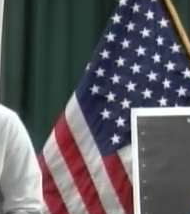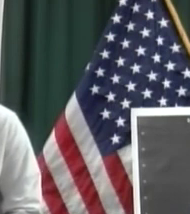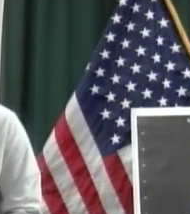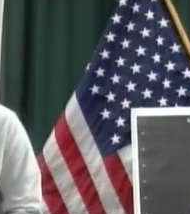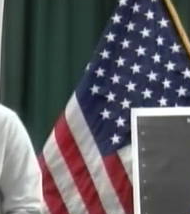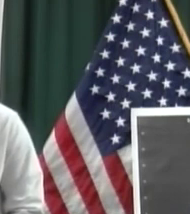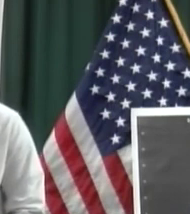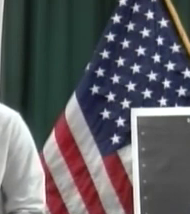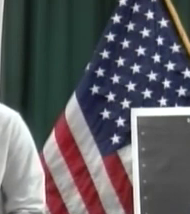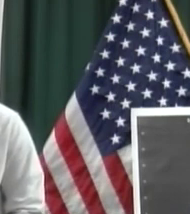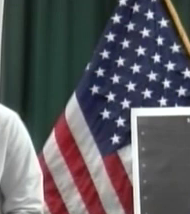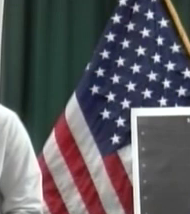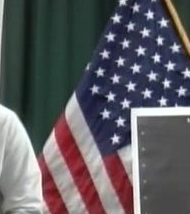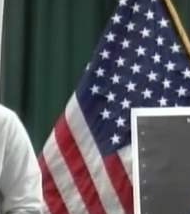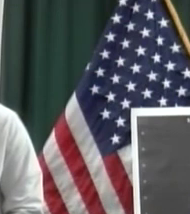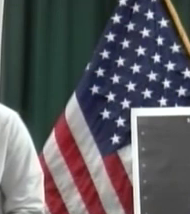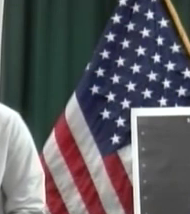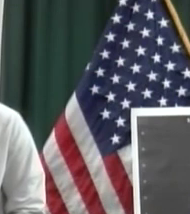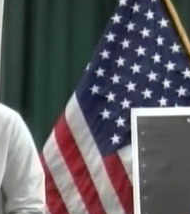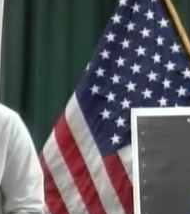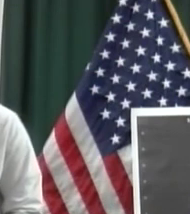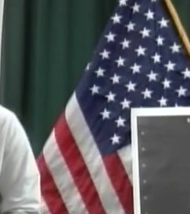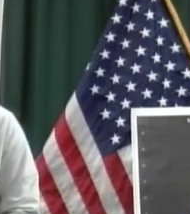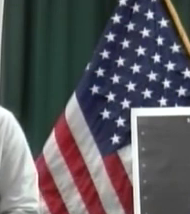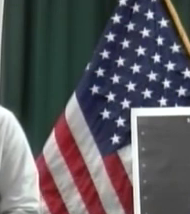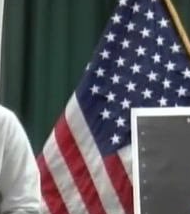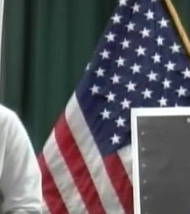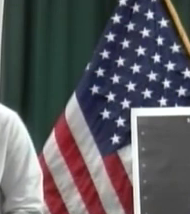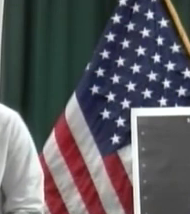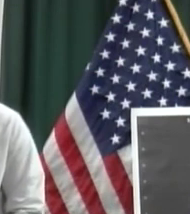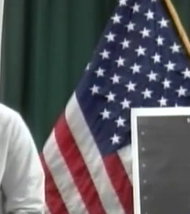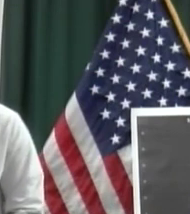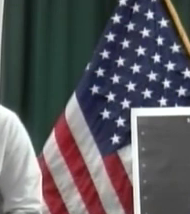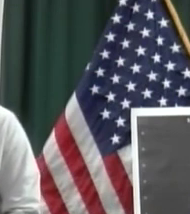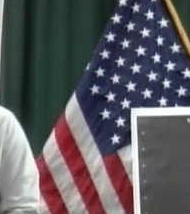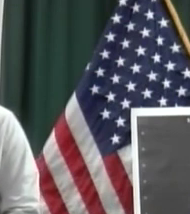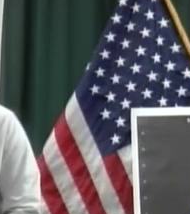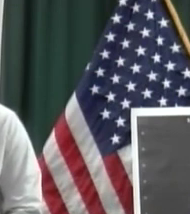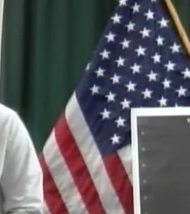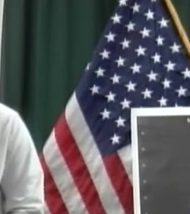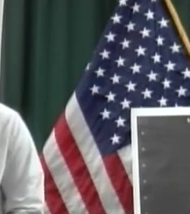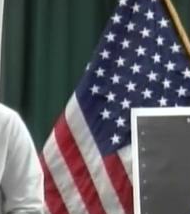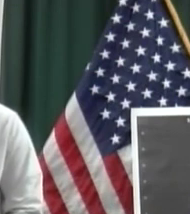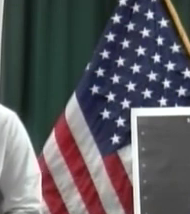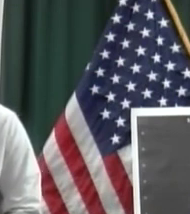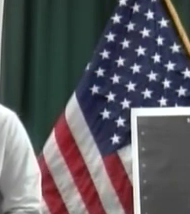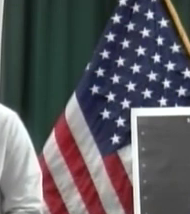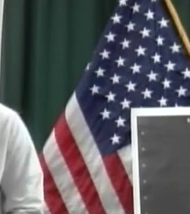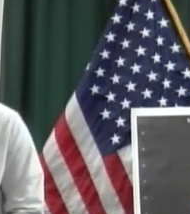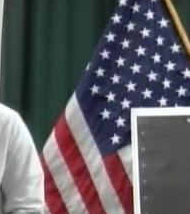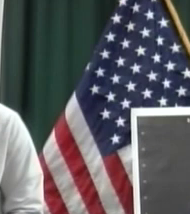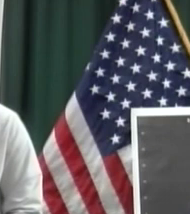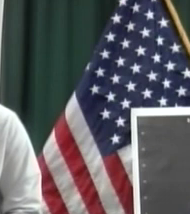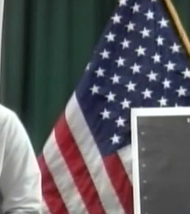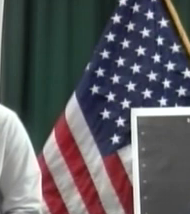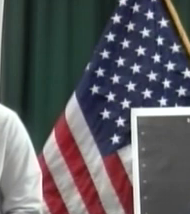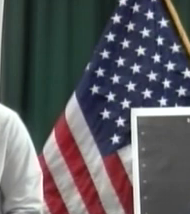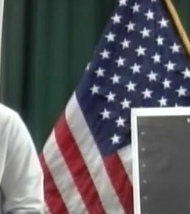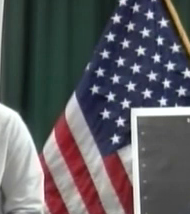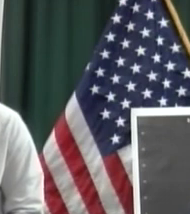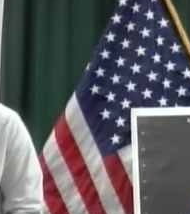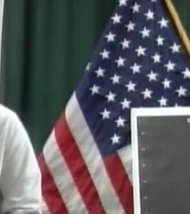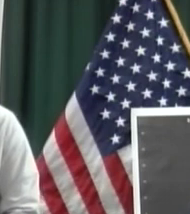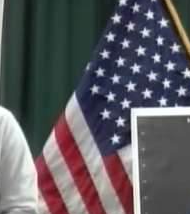que sirven en pacientes y pediátricos para explicar las pruebas. Estamos creando conciencia sobre